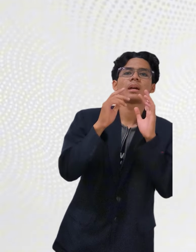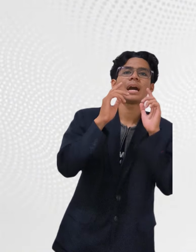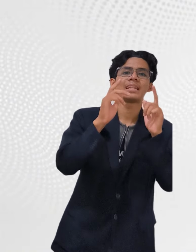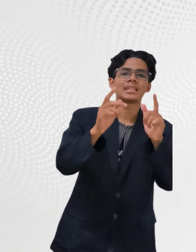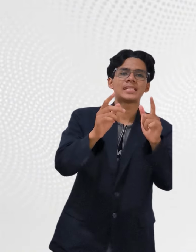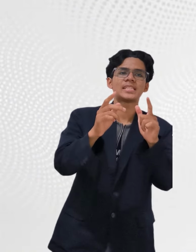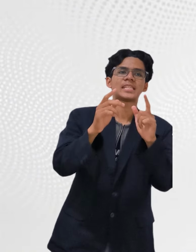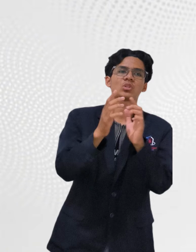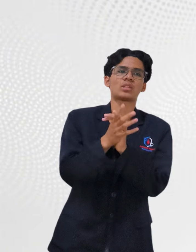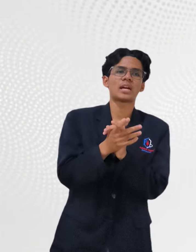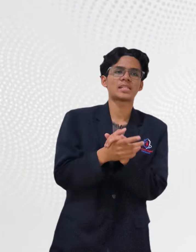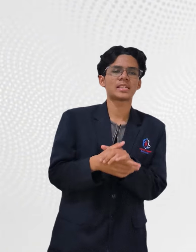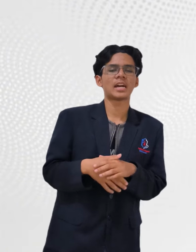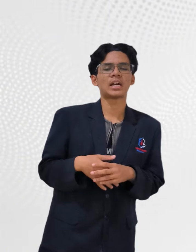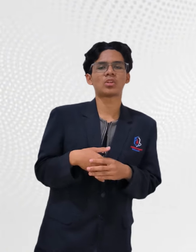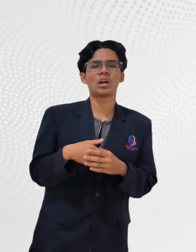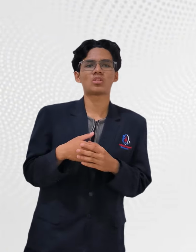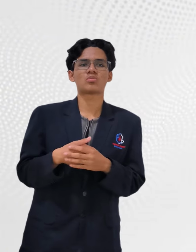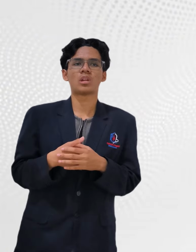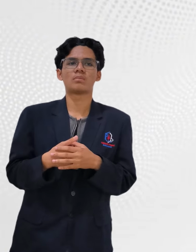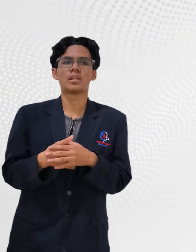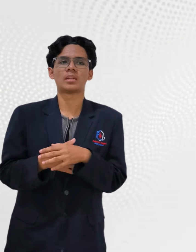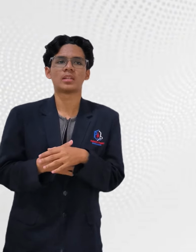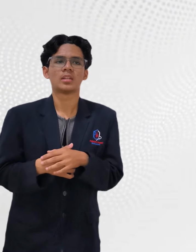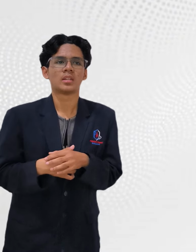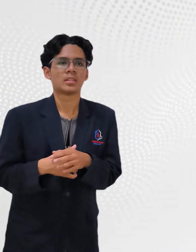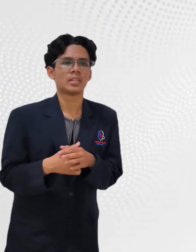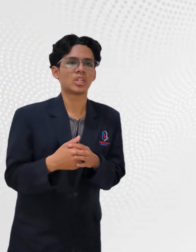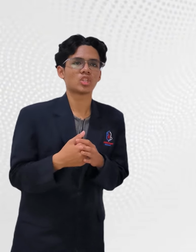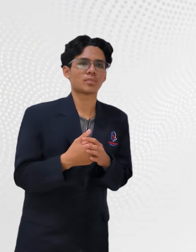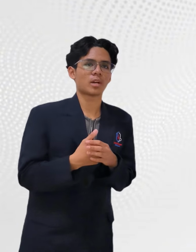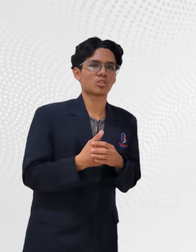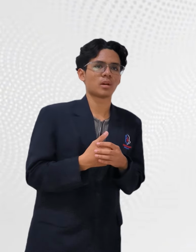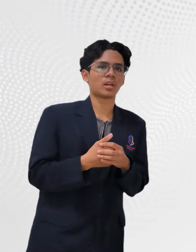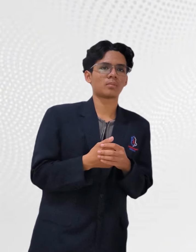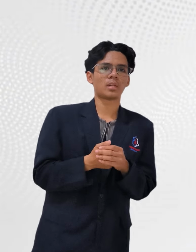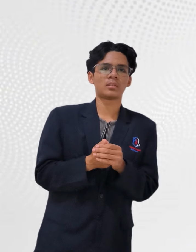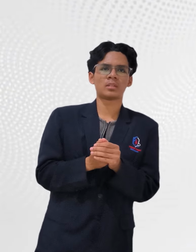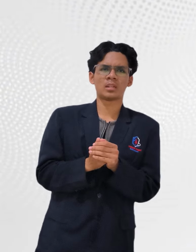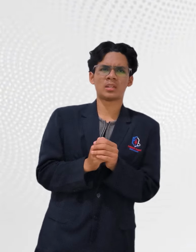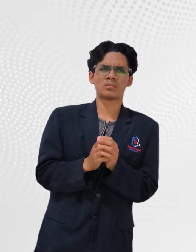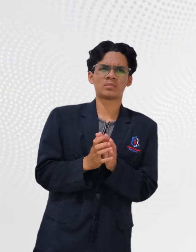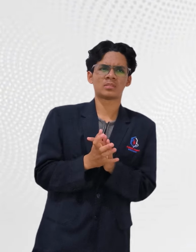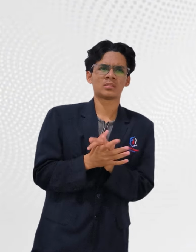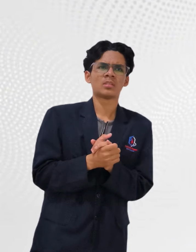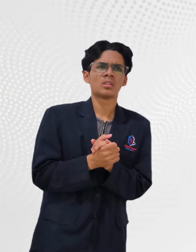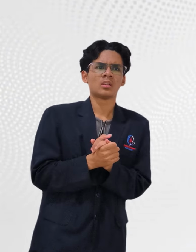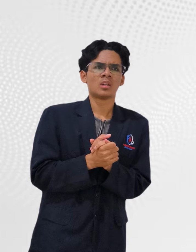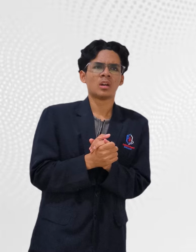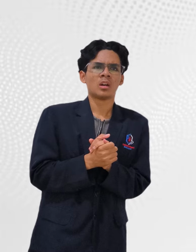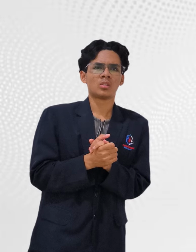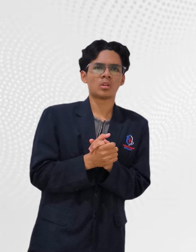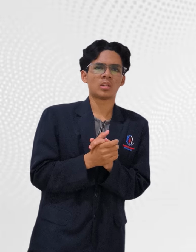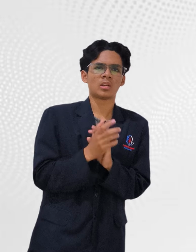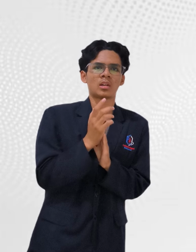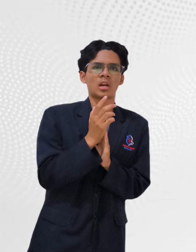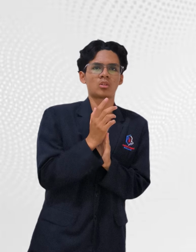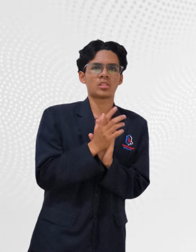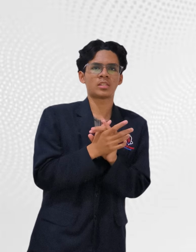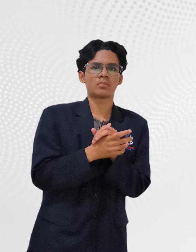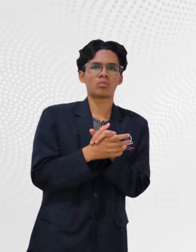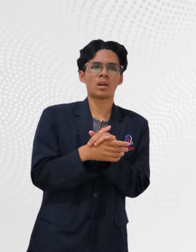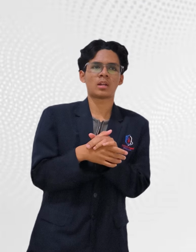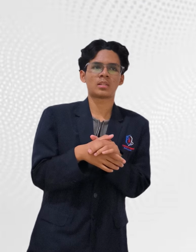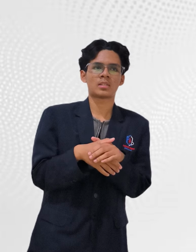akan menganalisis sirkuit AC atau arus bolak-balik. Jadi konsep arus bolak-balik itu adalah